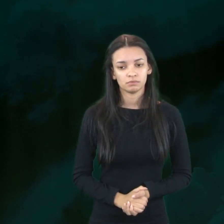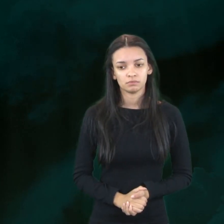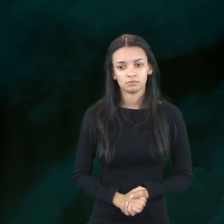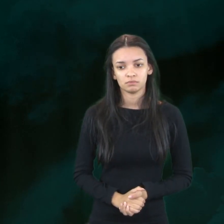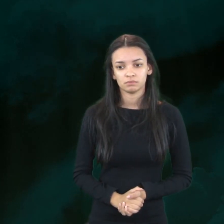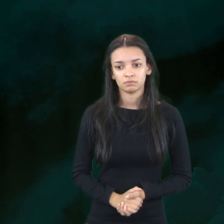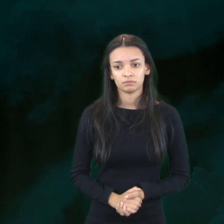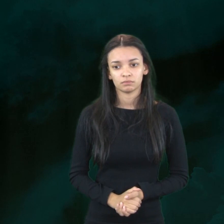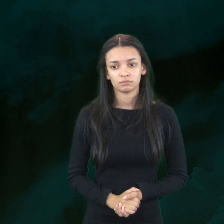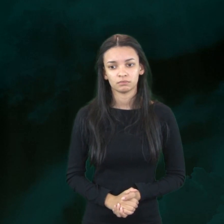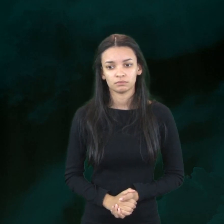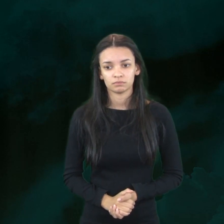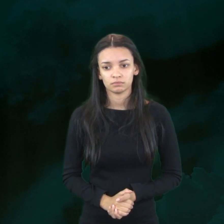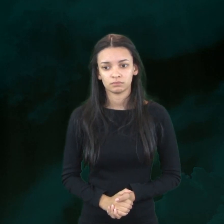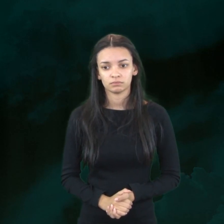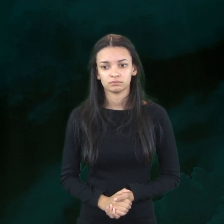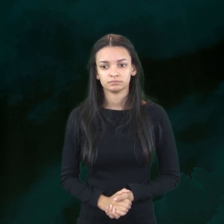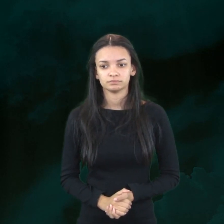impura